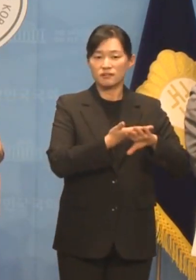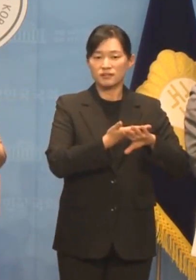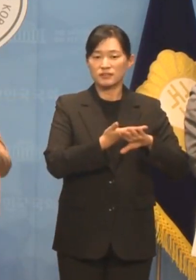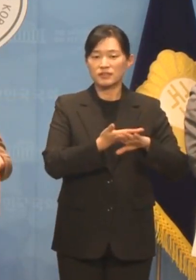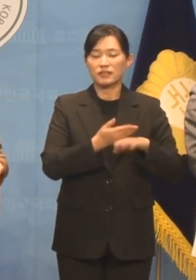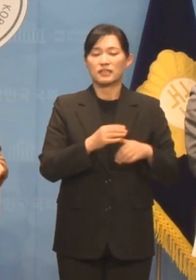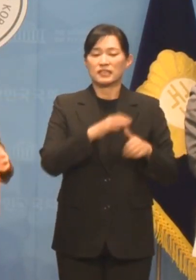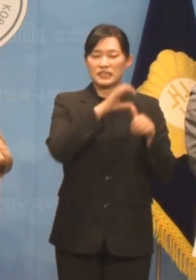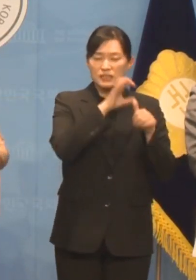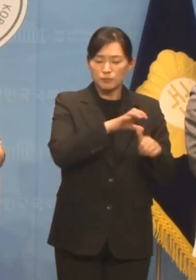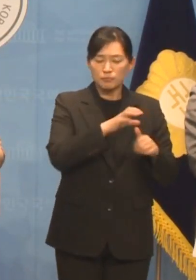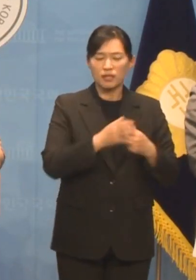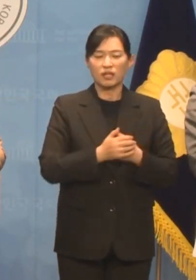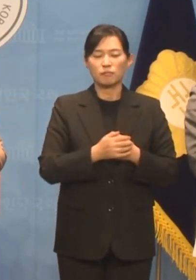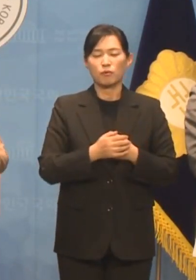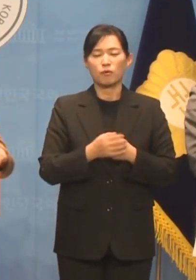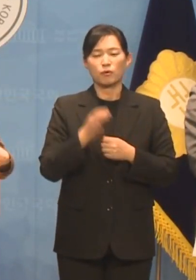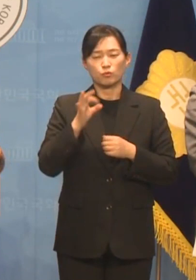집행정지나 보석